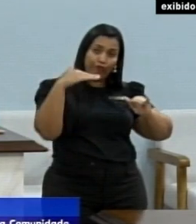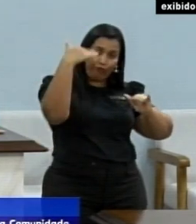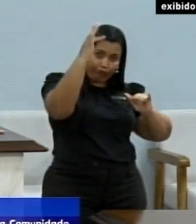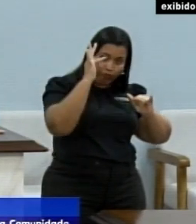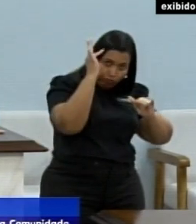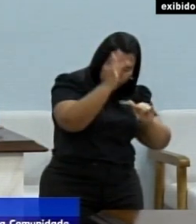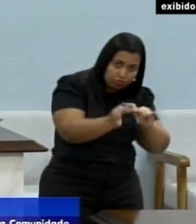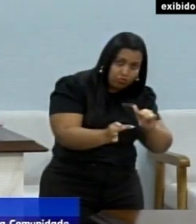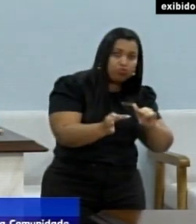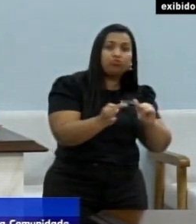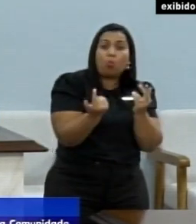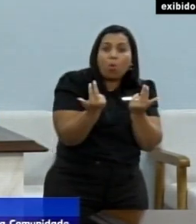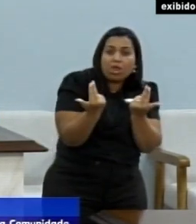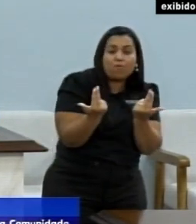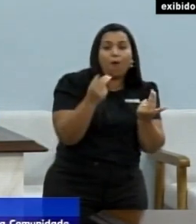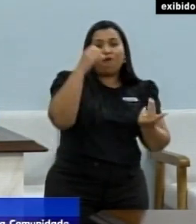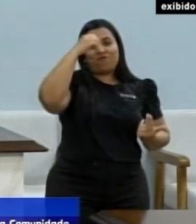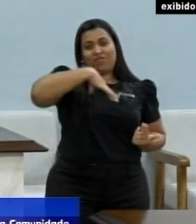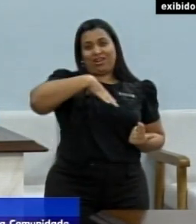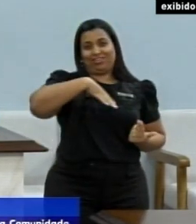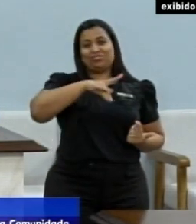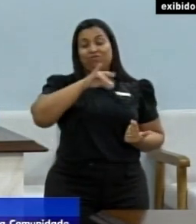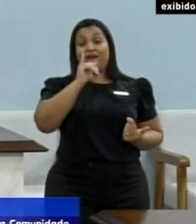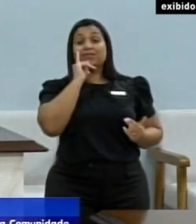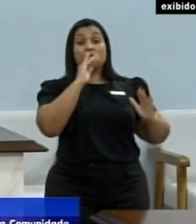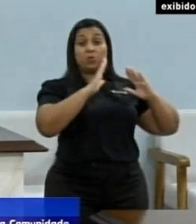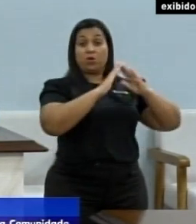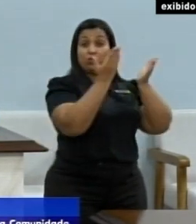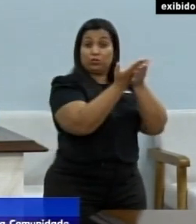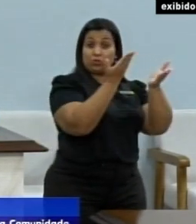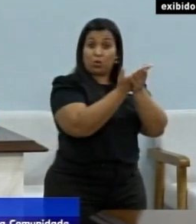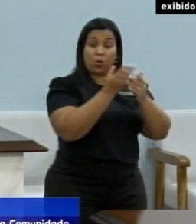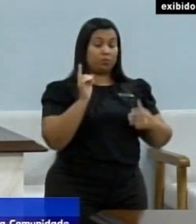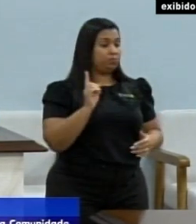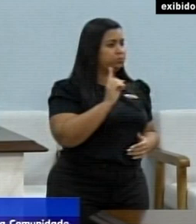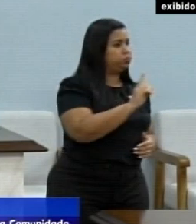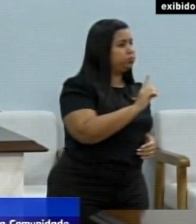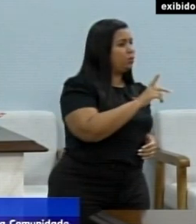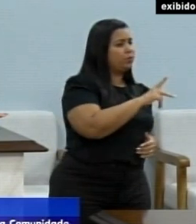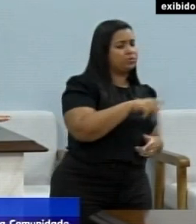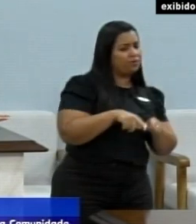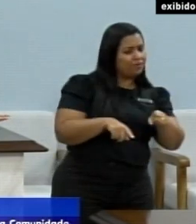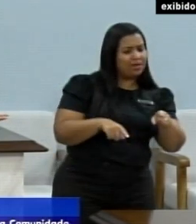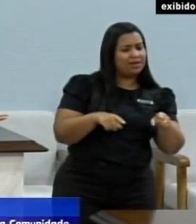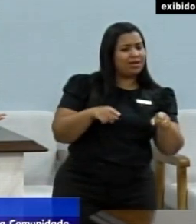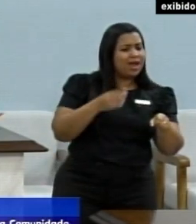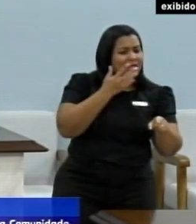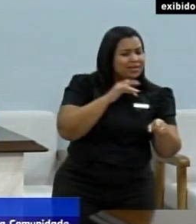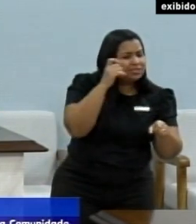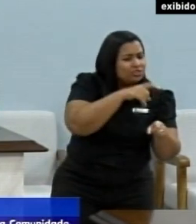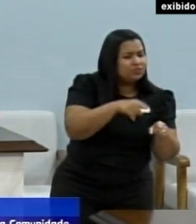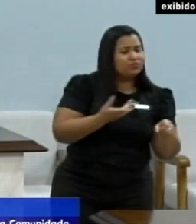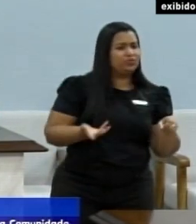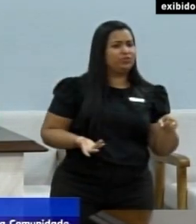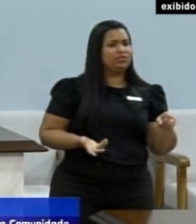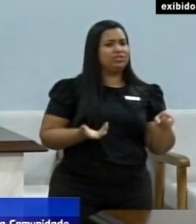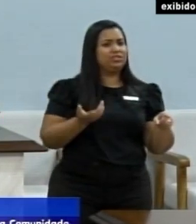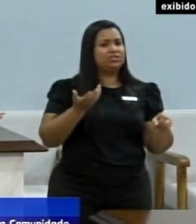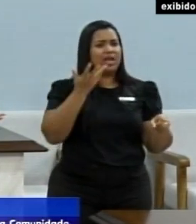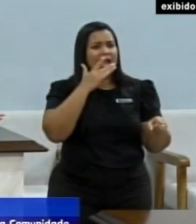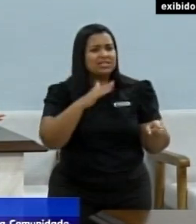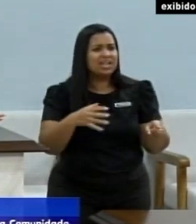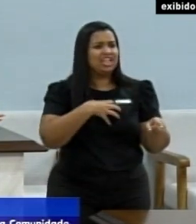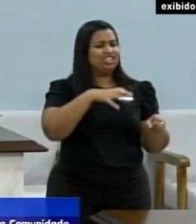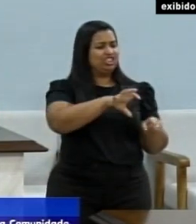tarde. Ele vai chegar na escola e quando a gente ouve muitos professores falando assim, essa criança é difícil, essa criança não